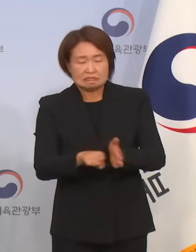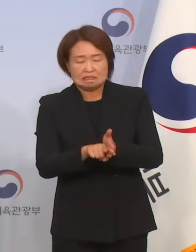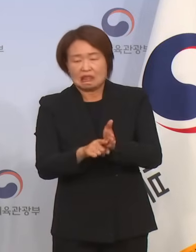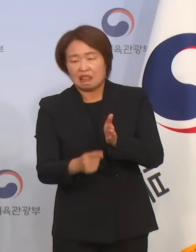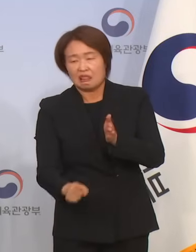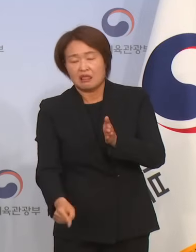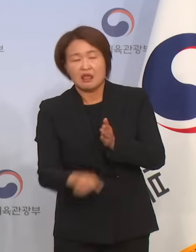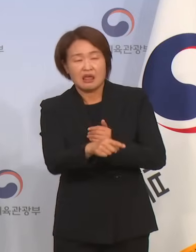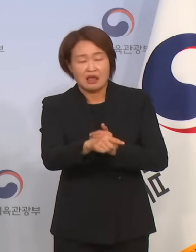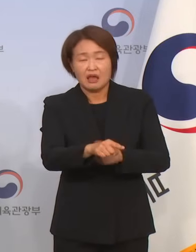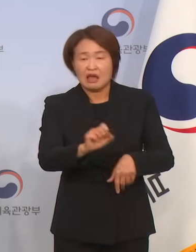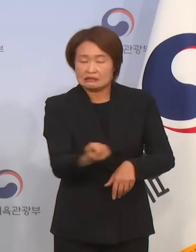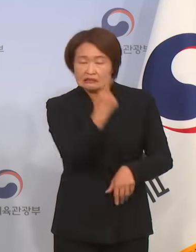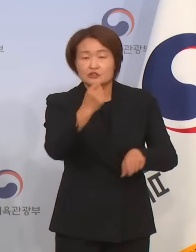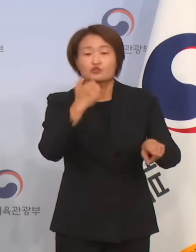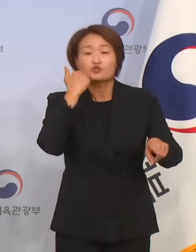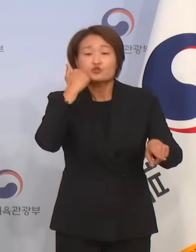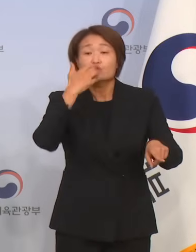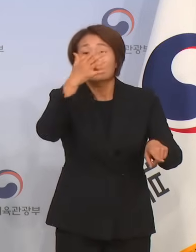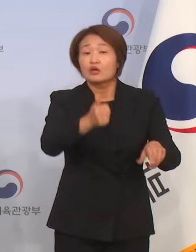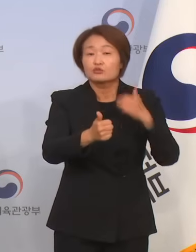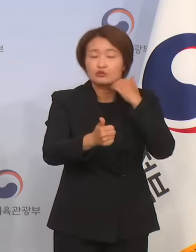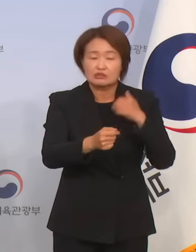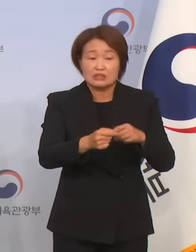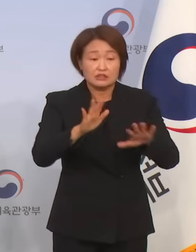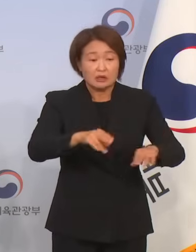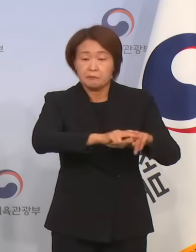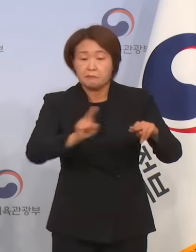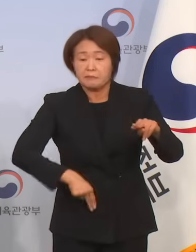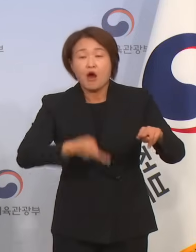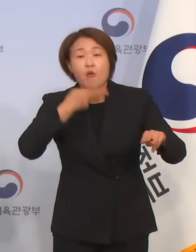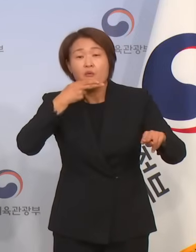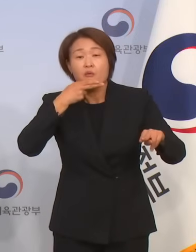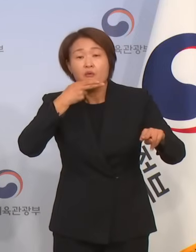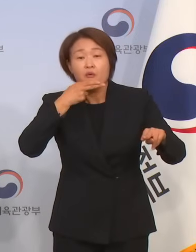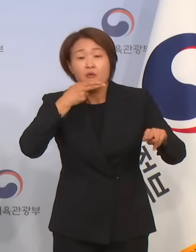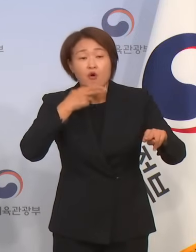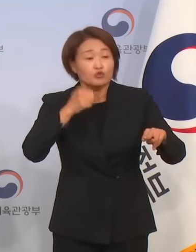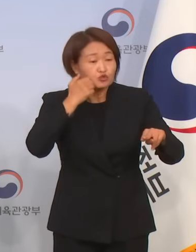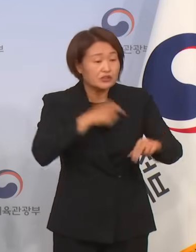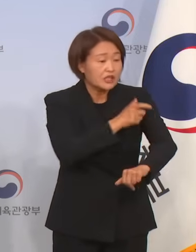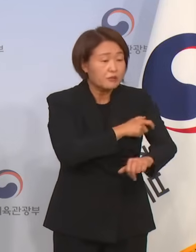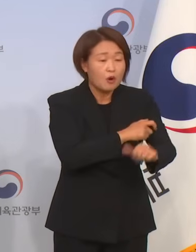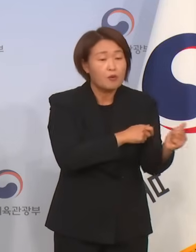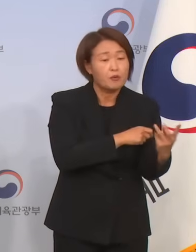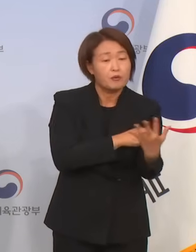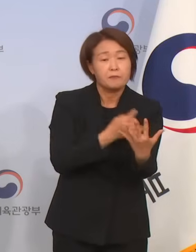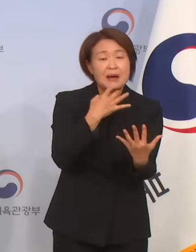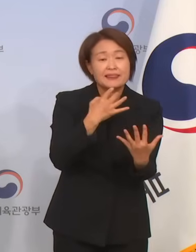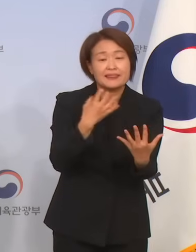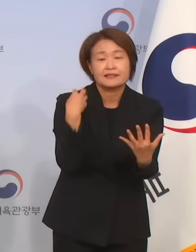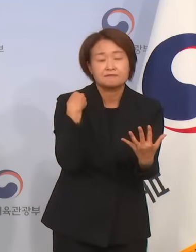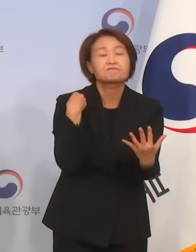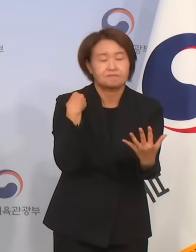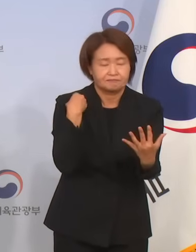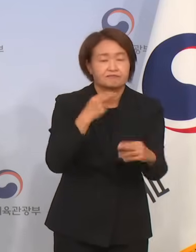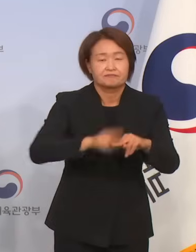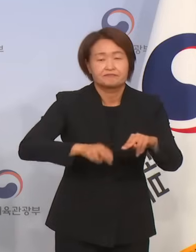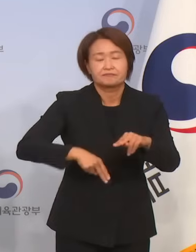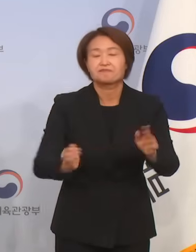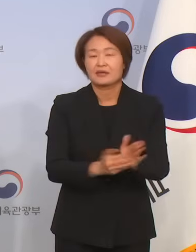책임이 가장 큰 회장은 사퇴하지 않고 일부 임원만이 책임을 지고 사퇴하였습니다.